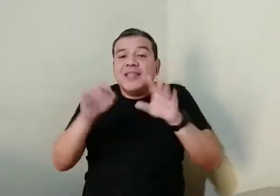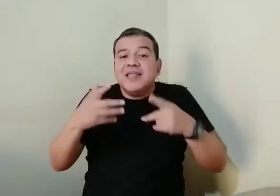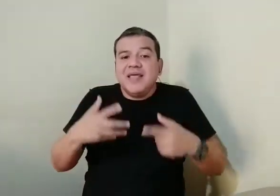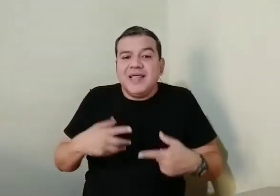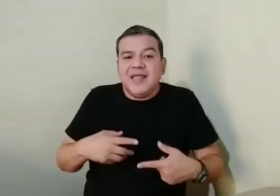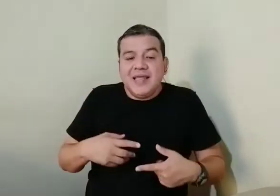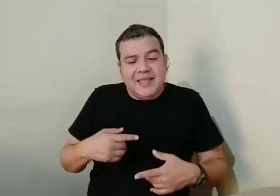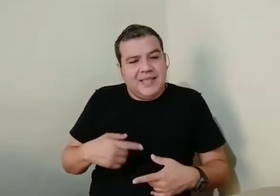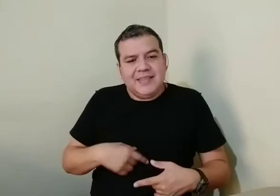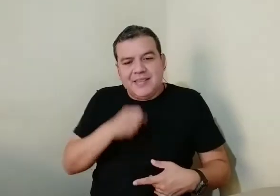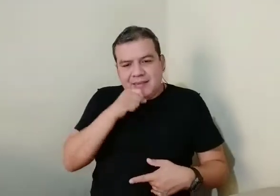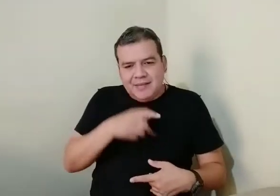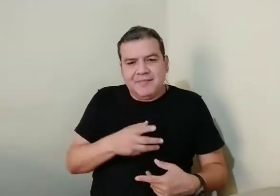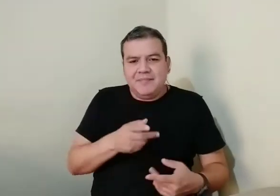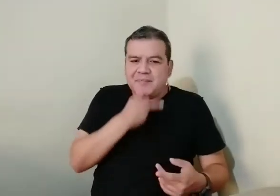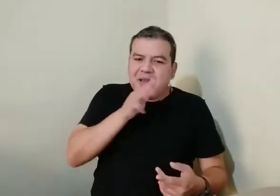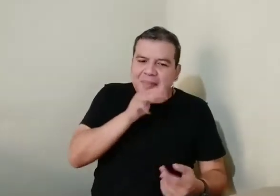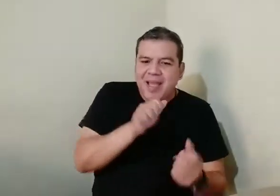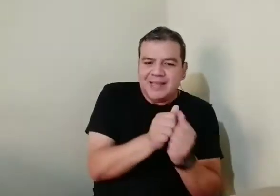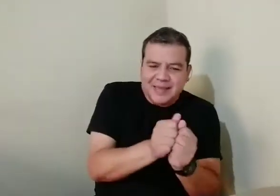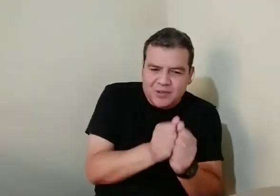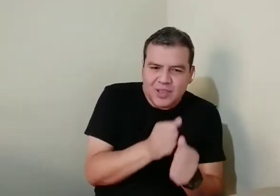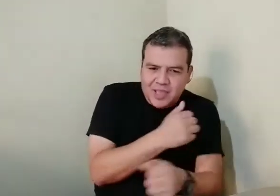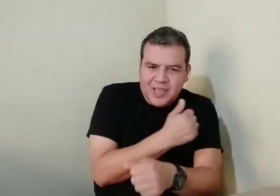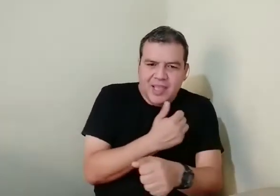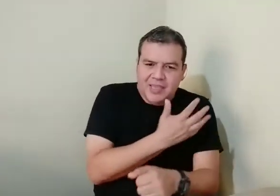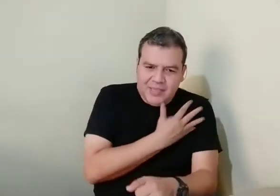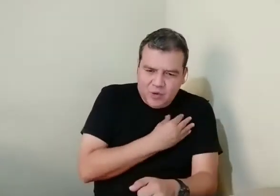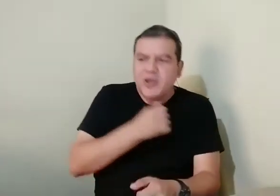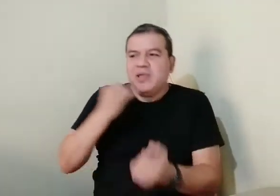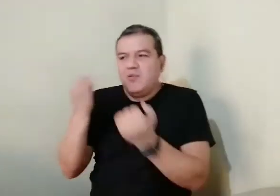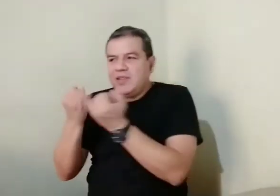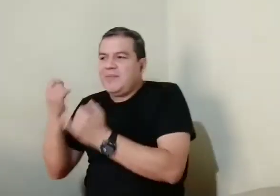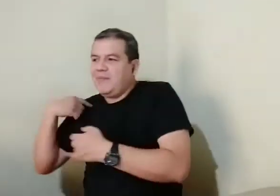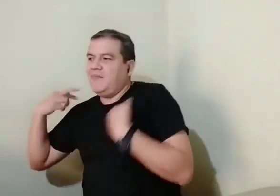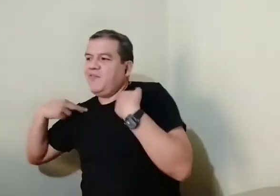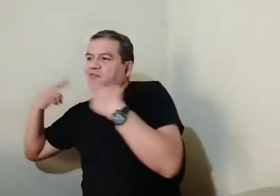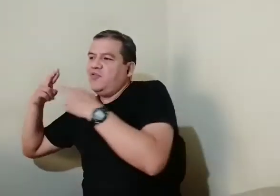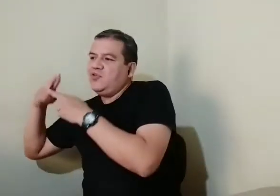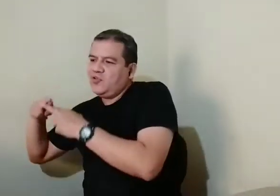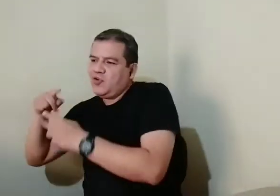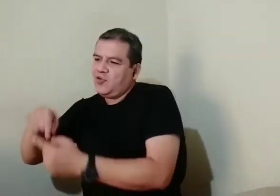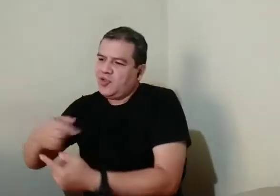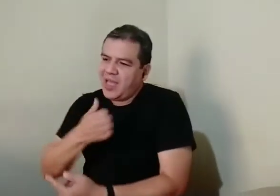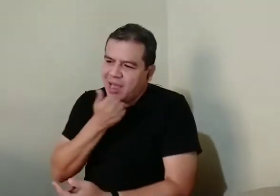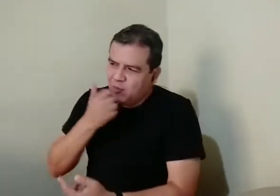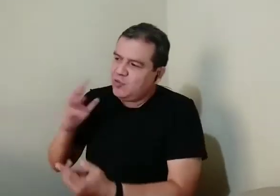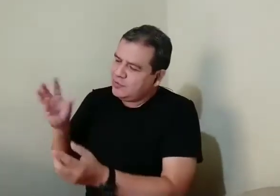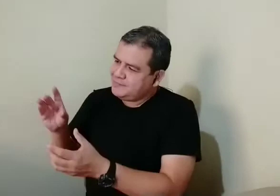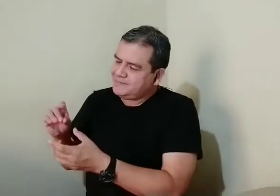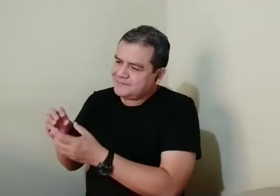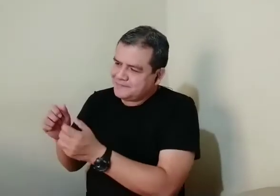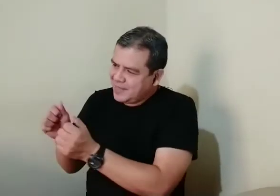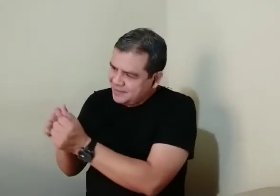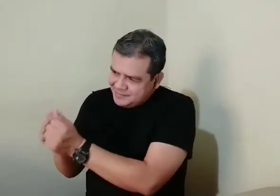Las relaciones se entablan y se fomentan mediante la comunicación. Cuando los cristianos no